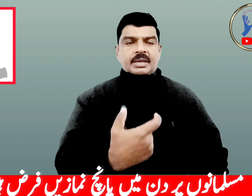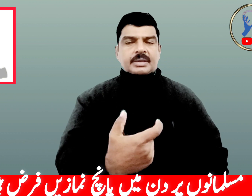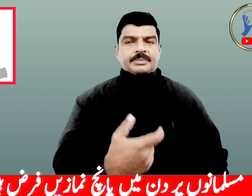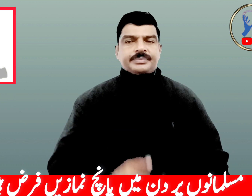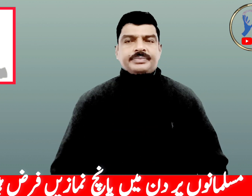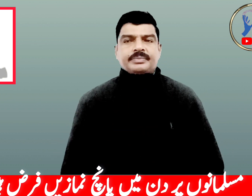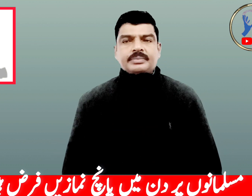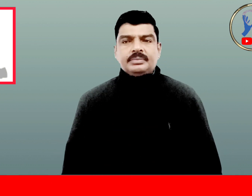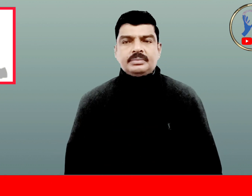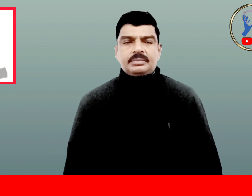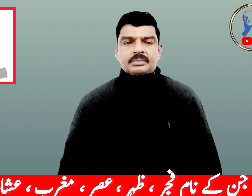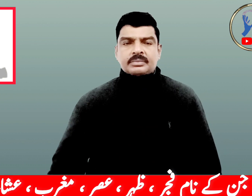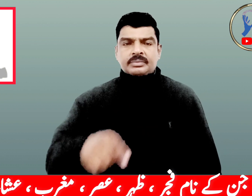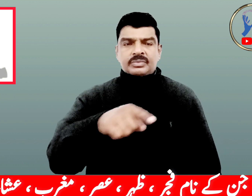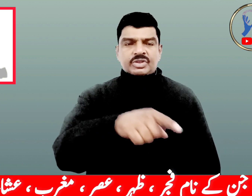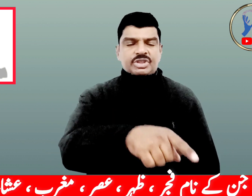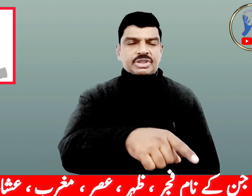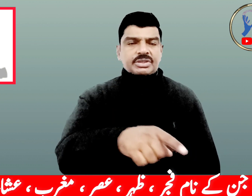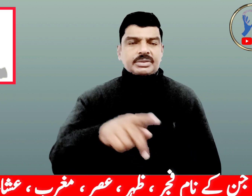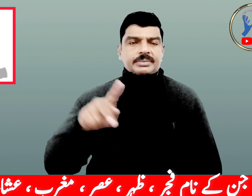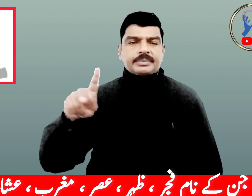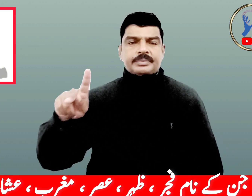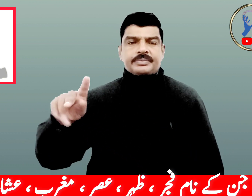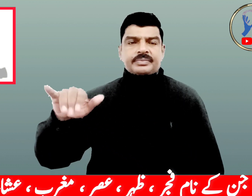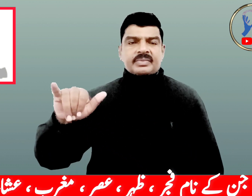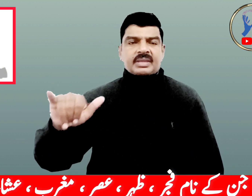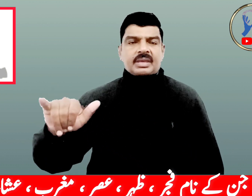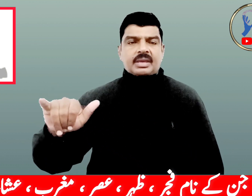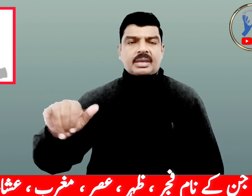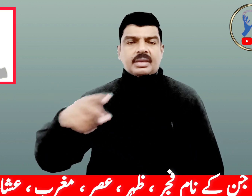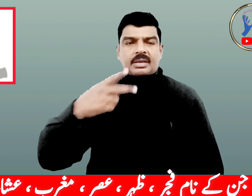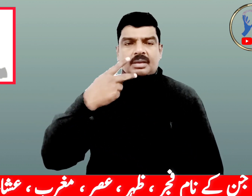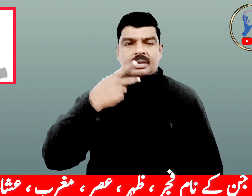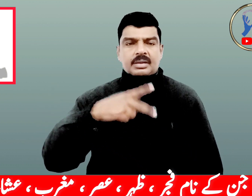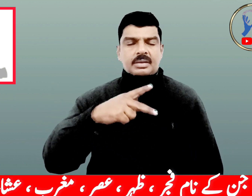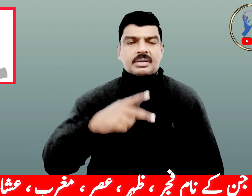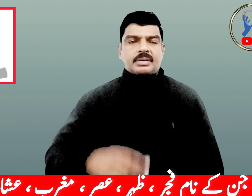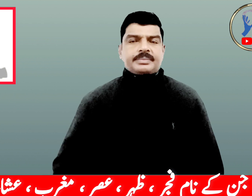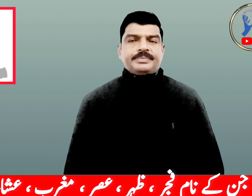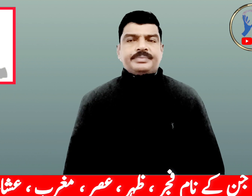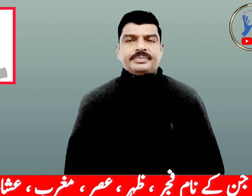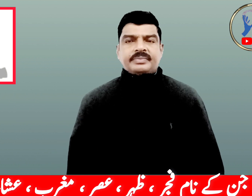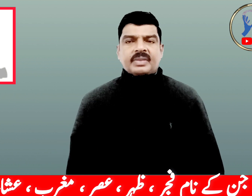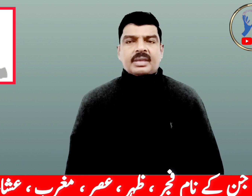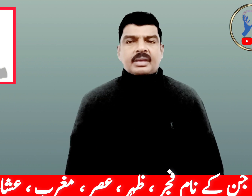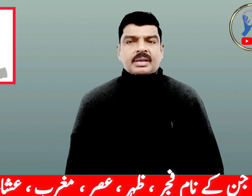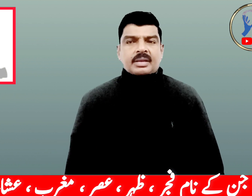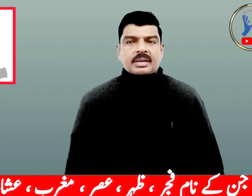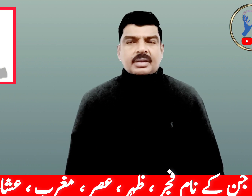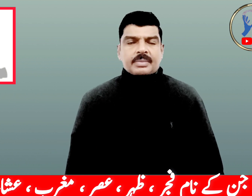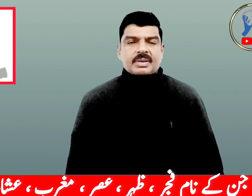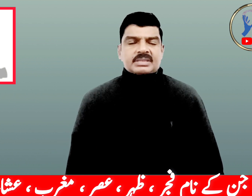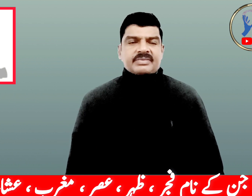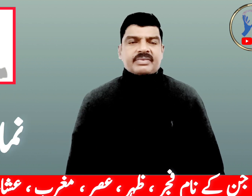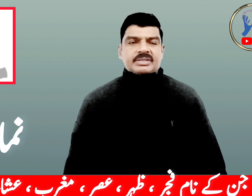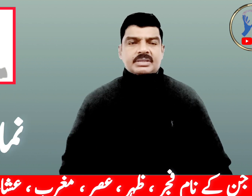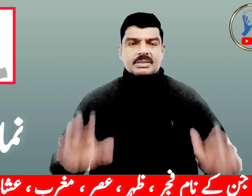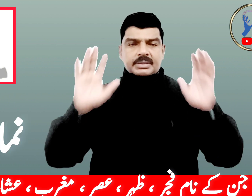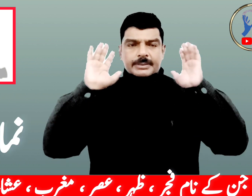ہیں، جن کے نام نماز فجر،